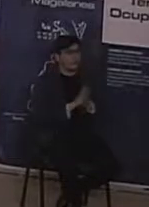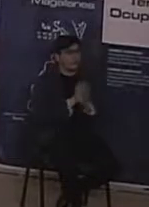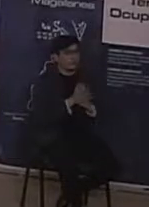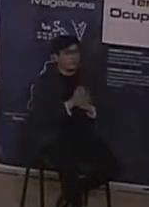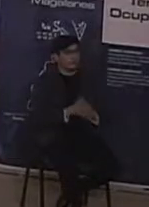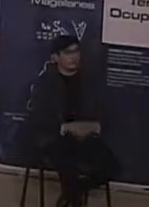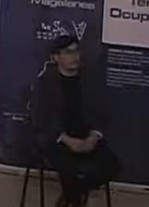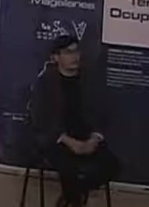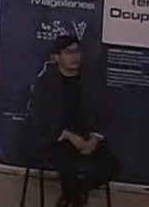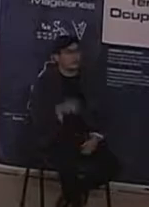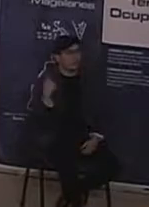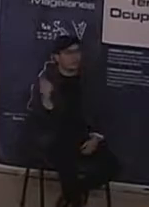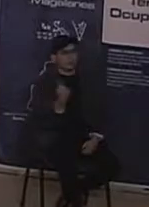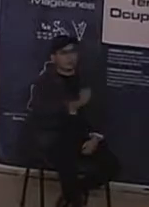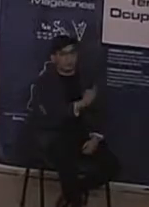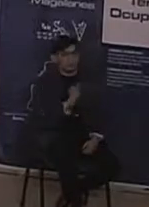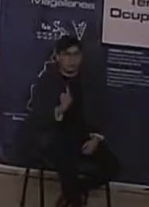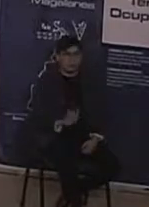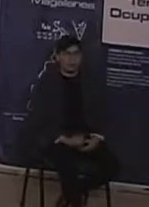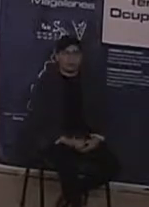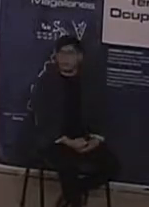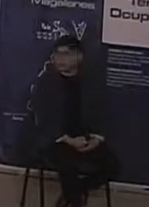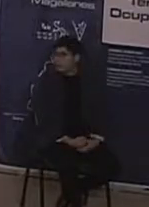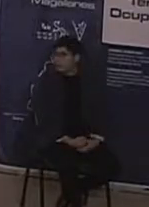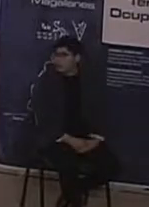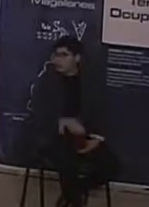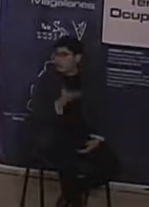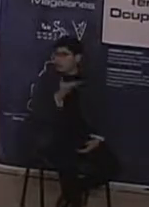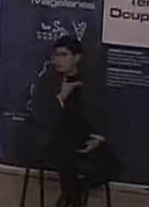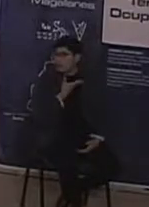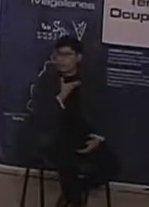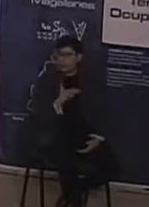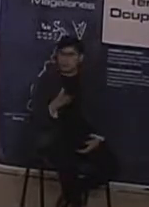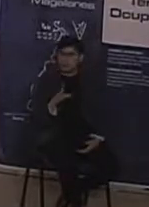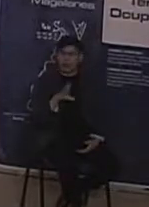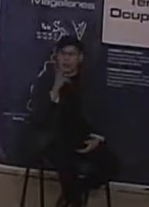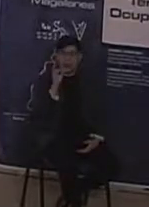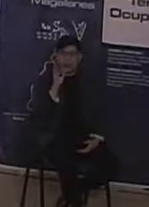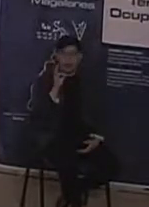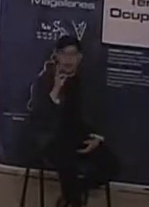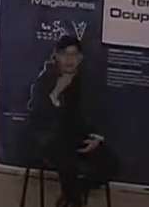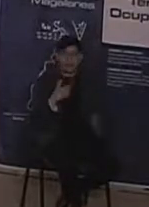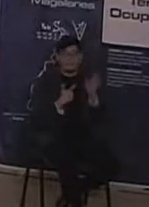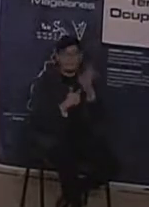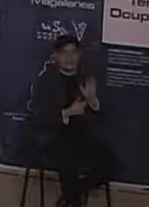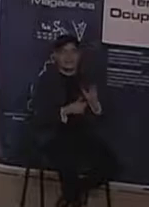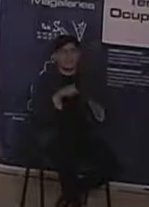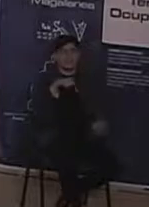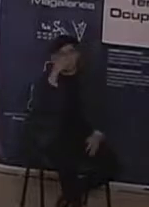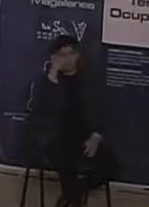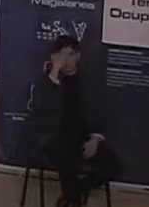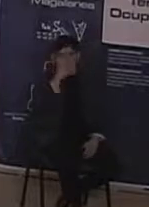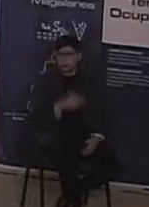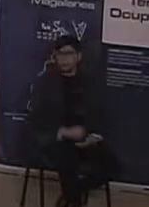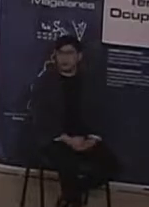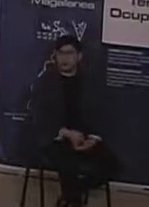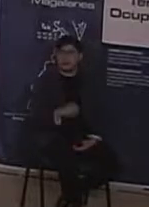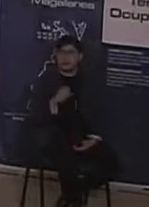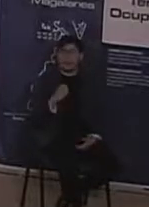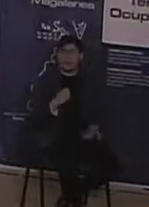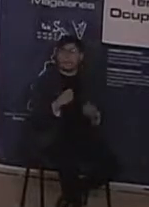bueno tengo el agrado de presentar hoy día a una mujer que ustedes ya seguramente la